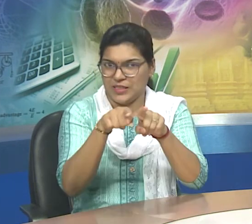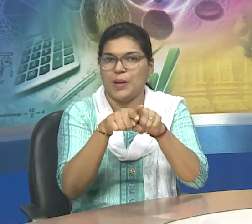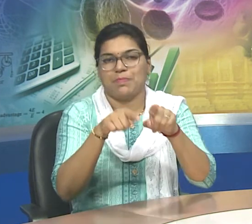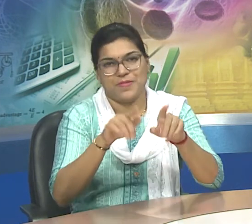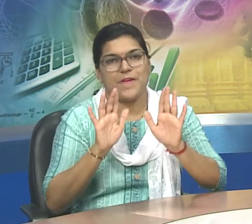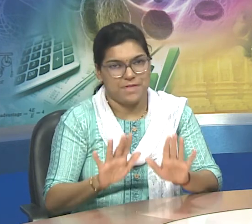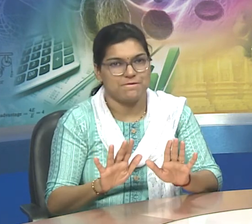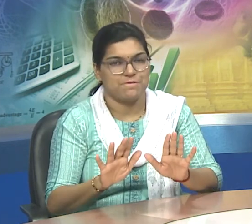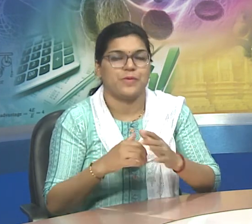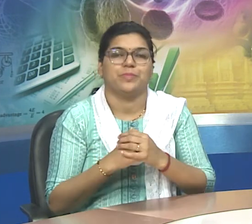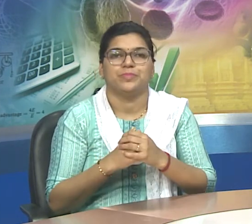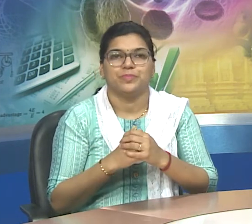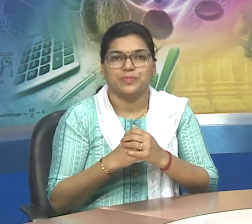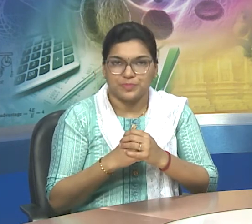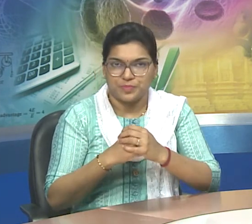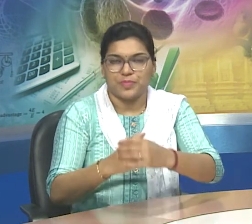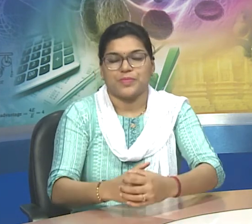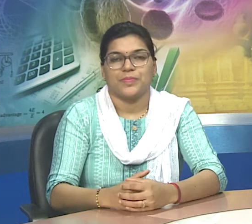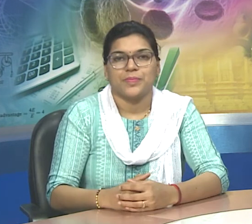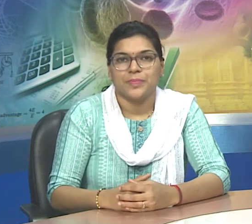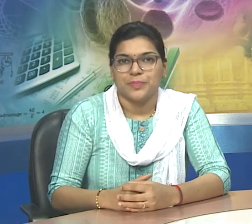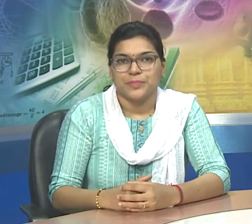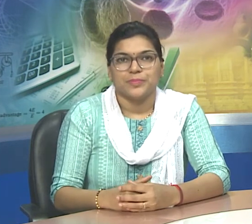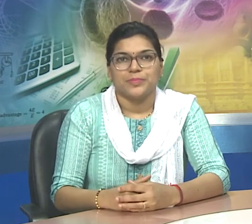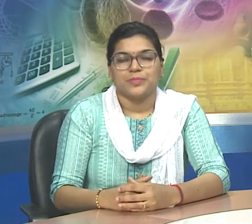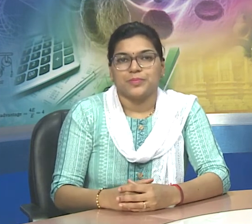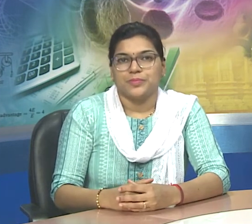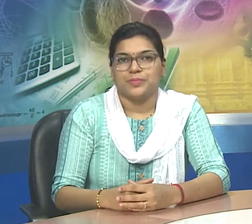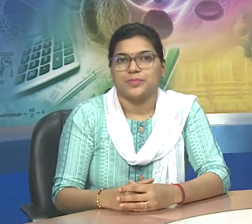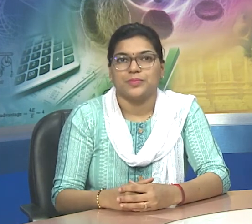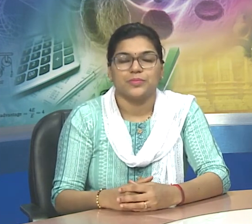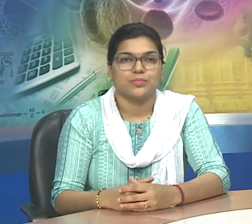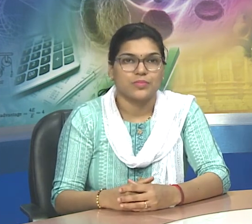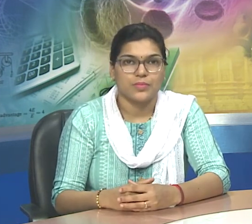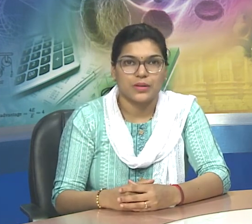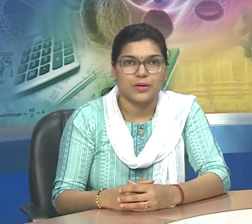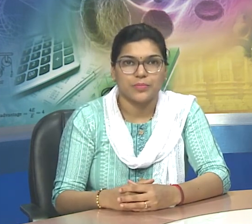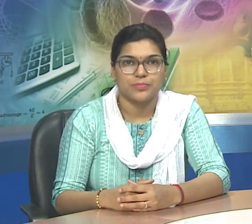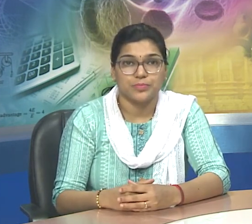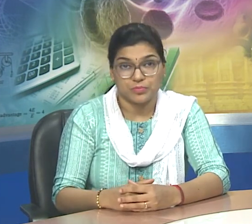थी, आपको उससे इस प्रश्न के उत्तर को समझने में आसानी होगी।